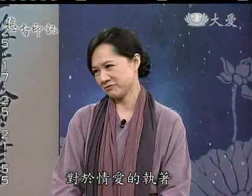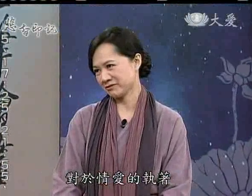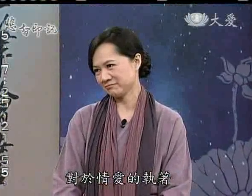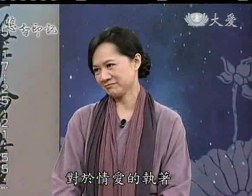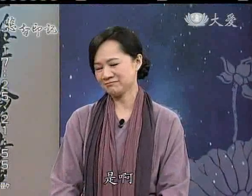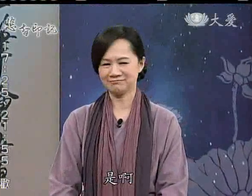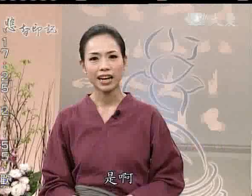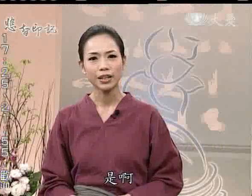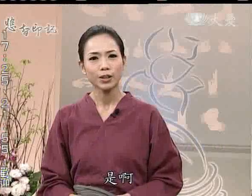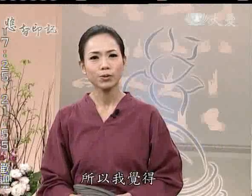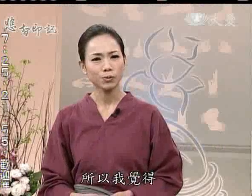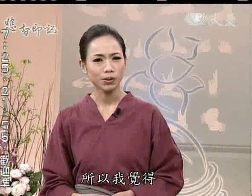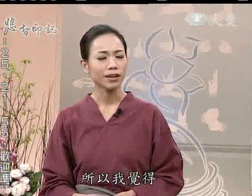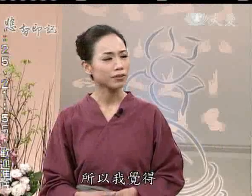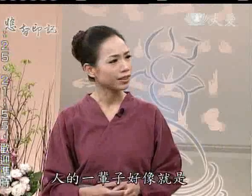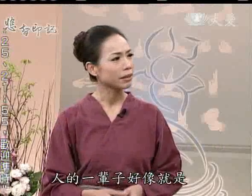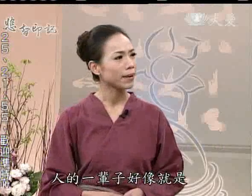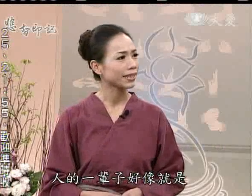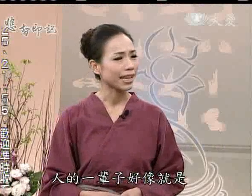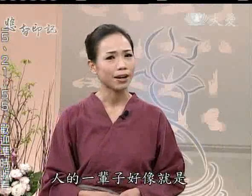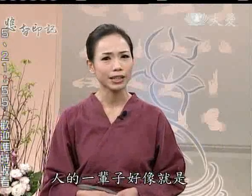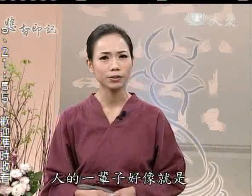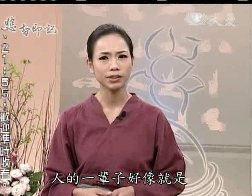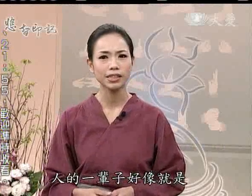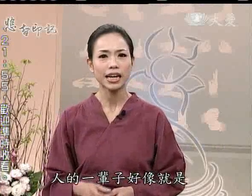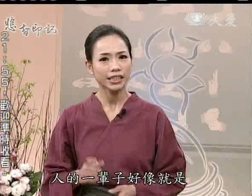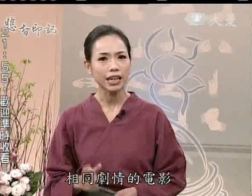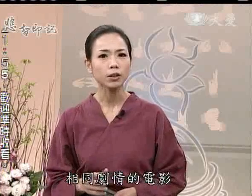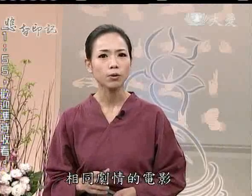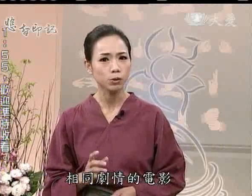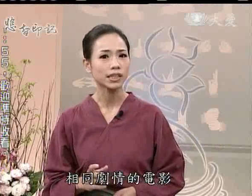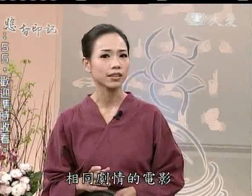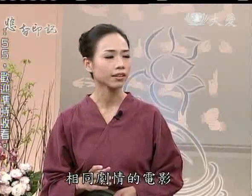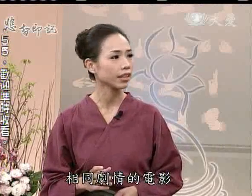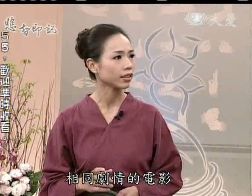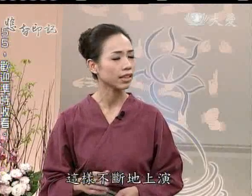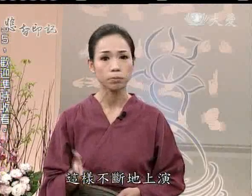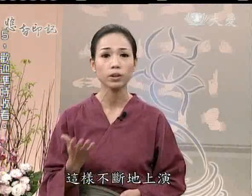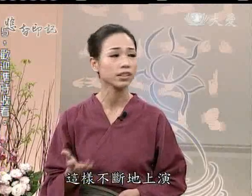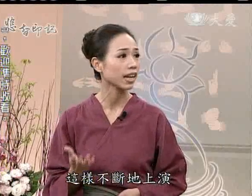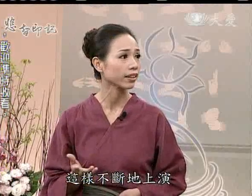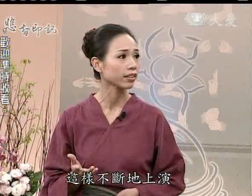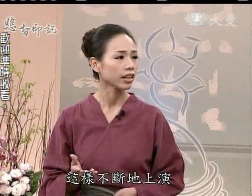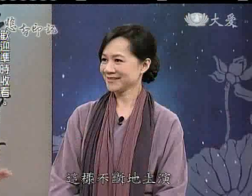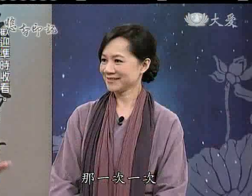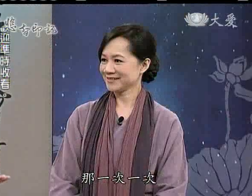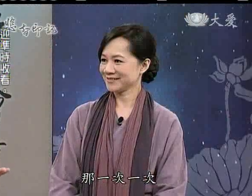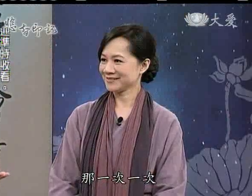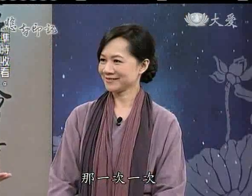着。 是啊，所以我觉得人的一辈子好像就是相同剧情的电影这样不断的上演，那一次一次就把